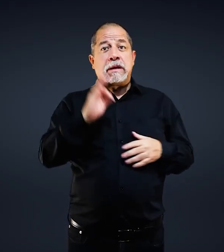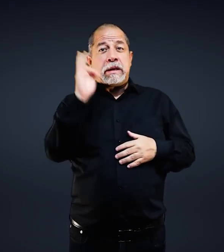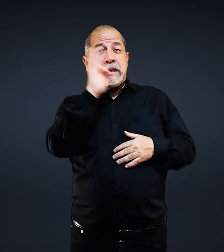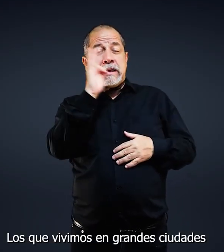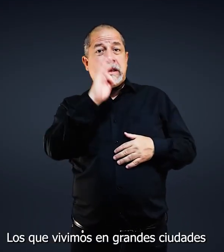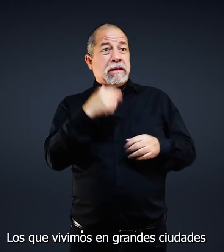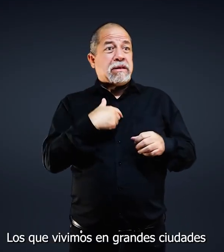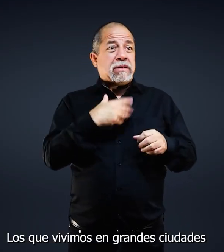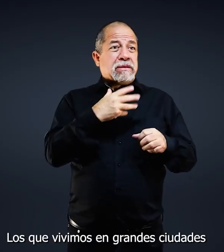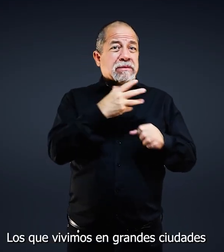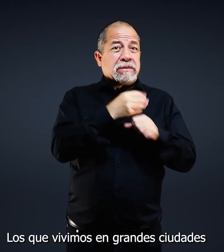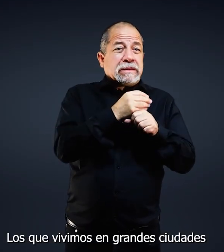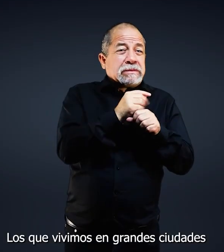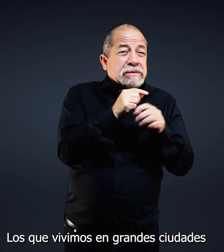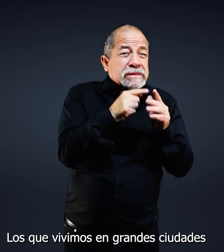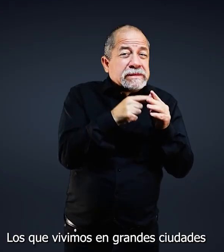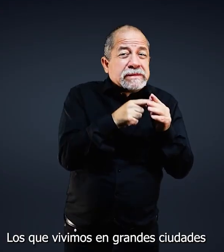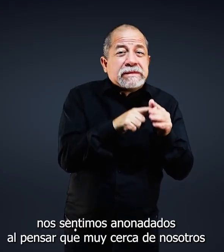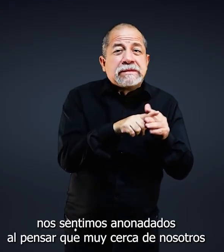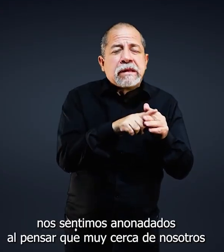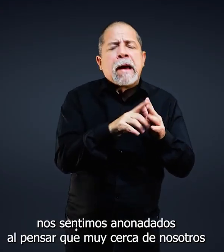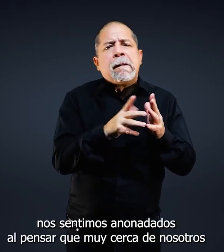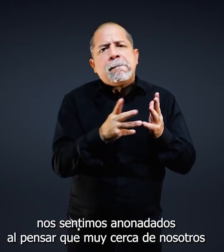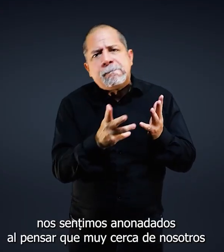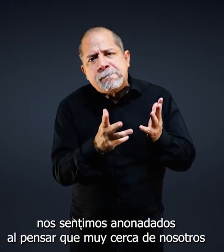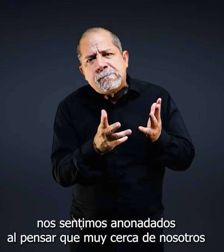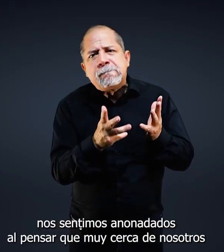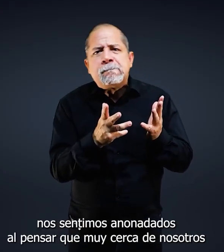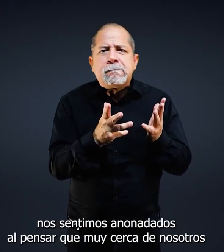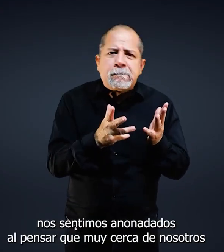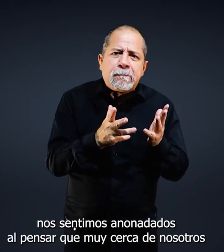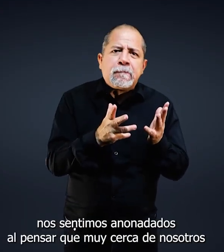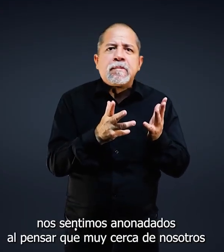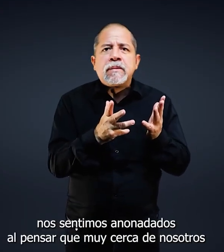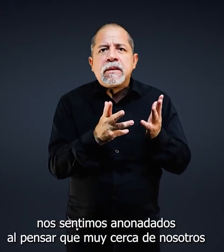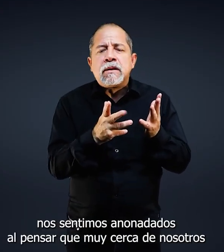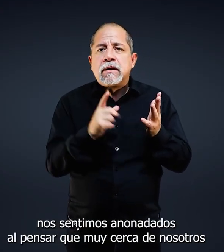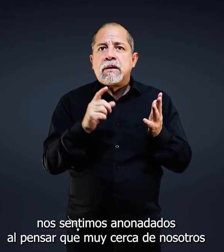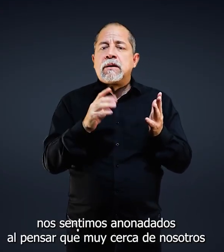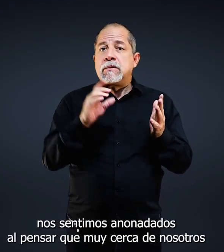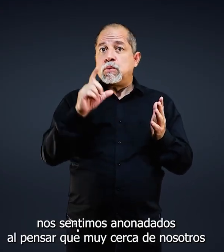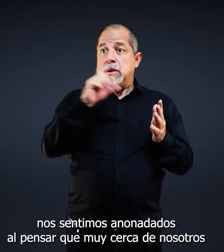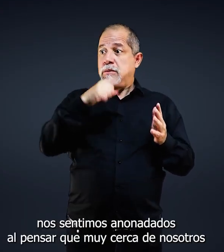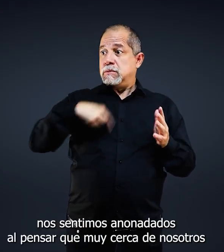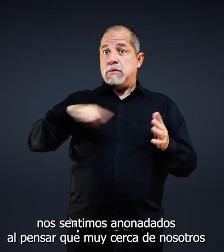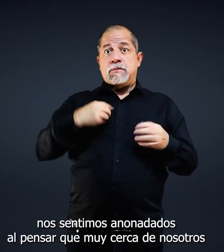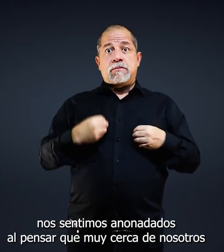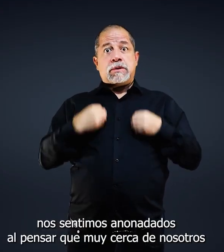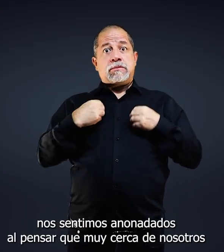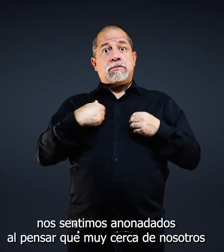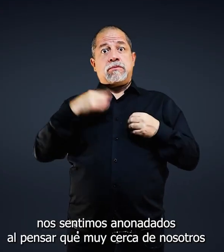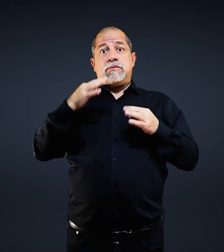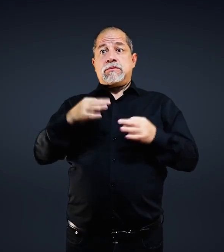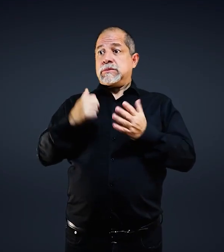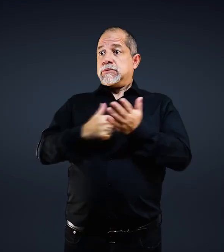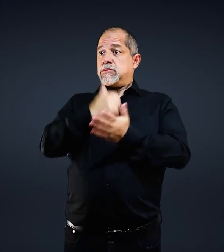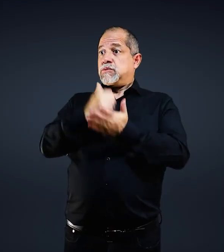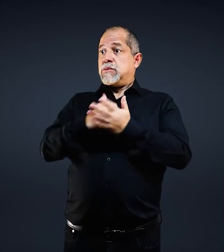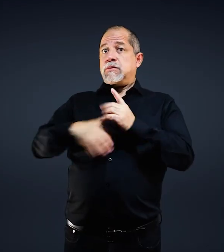Los que vivimos en grandes ciudades nos sentimos anonadados al pensar que muy cerca de nosotros hay